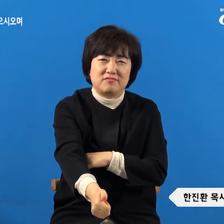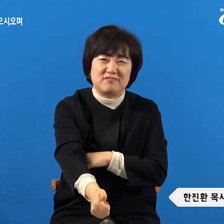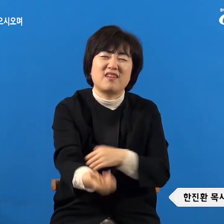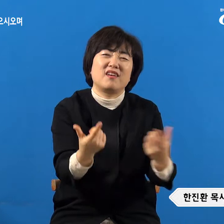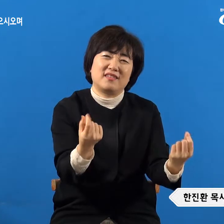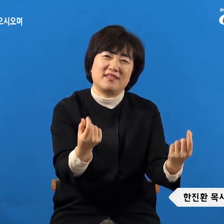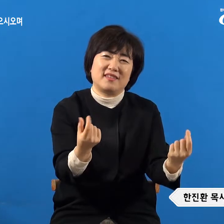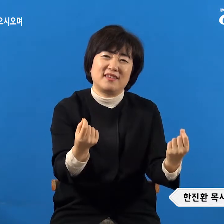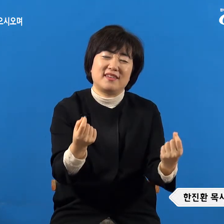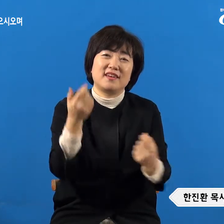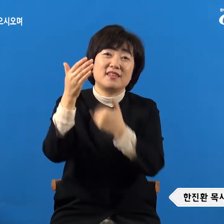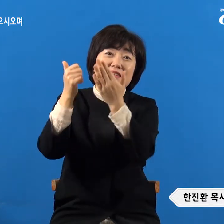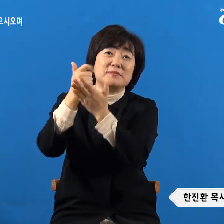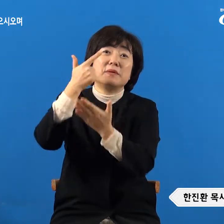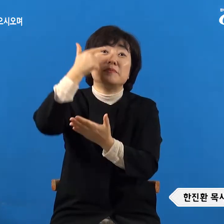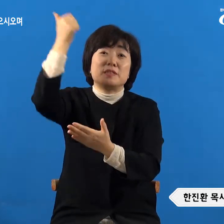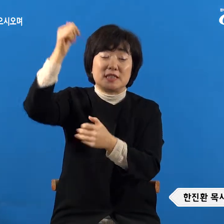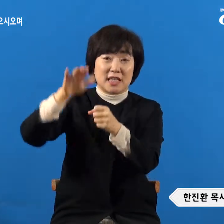우리 하나님도 마찬가지십니다.